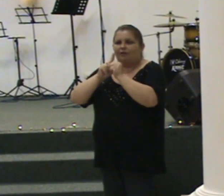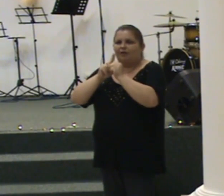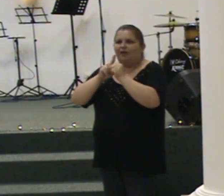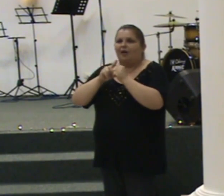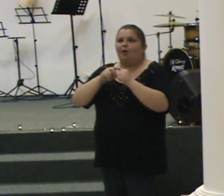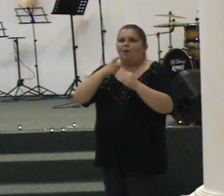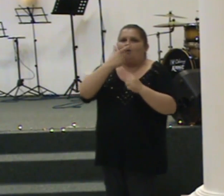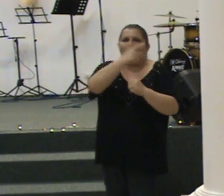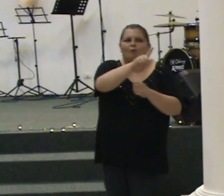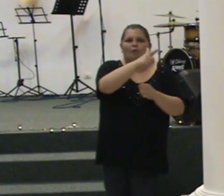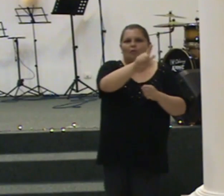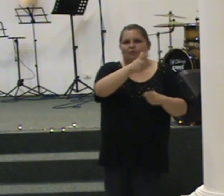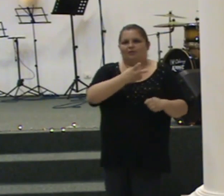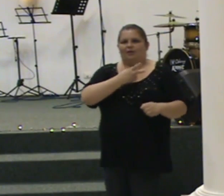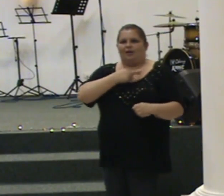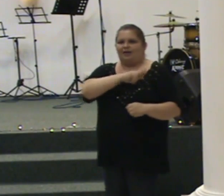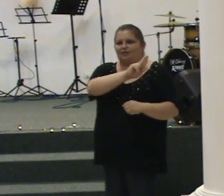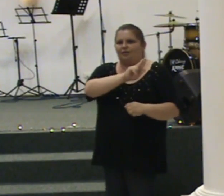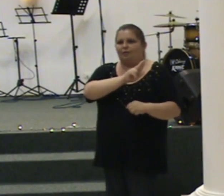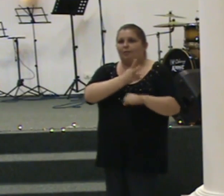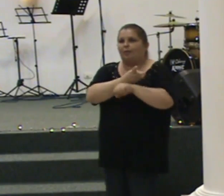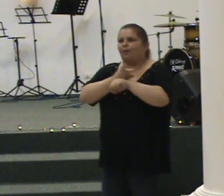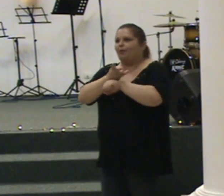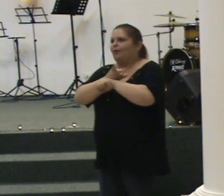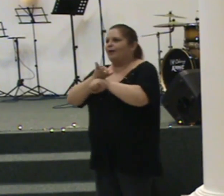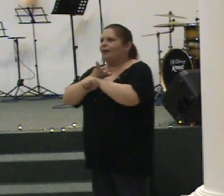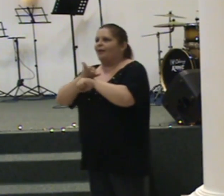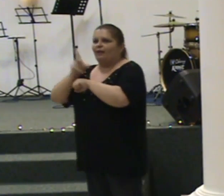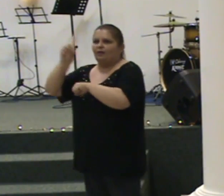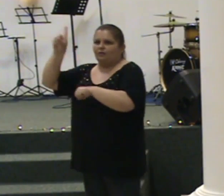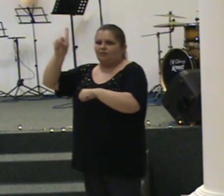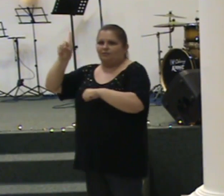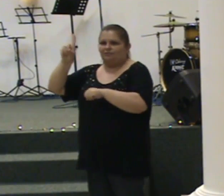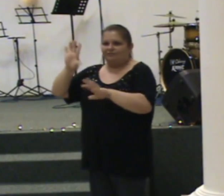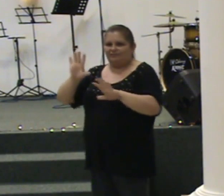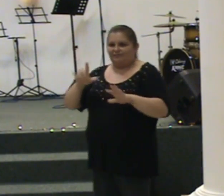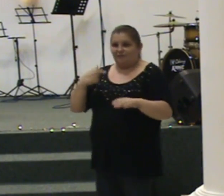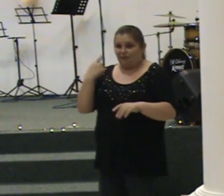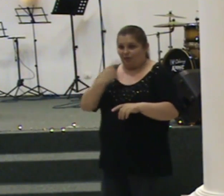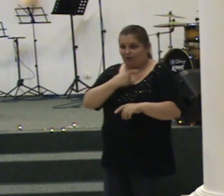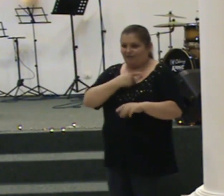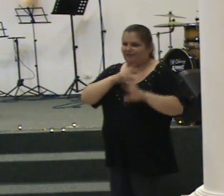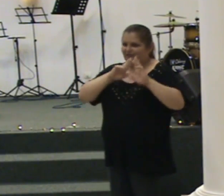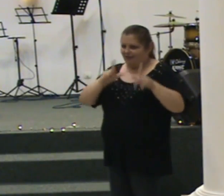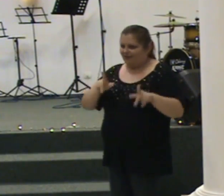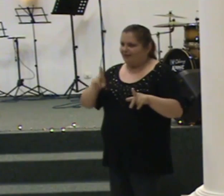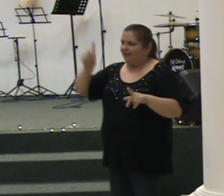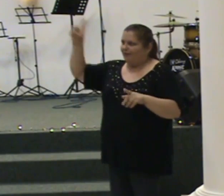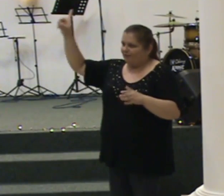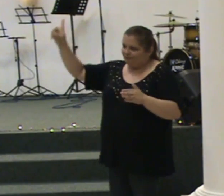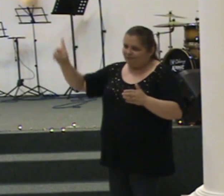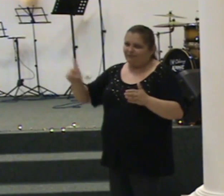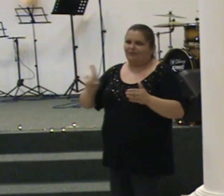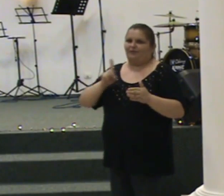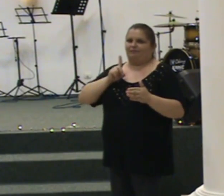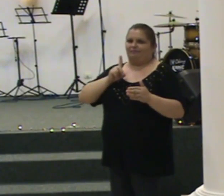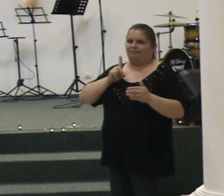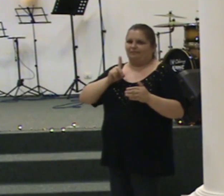até nós, dando através da vida do seu Filho. Então, irmãos, nós vamos entrar aqui,